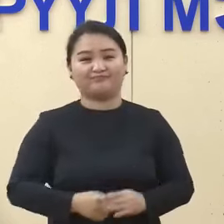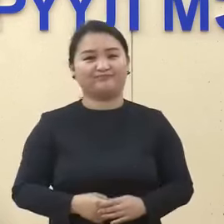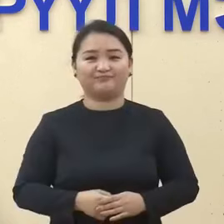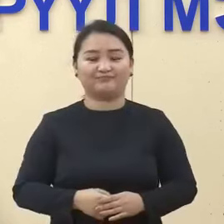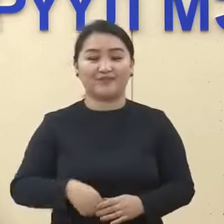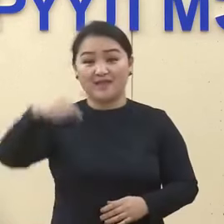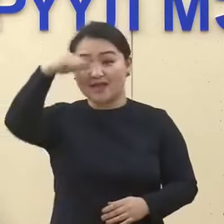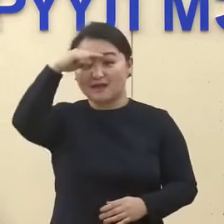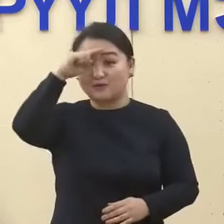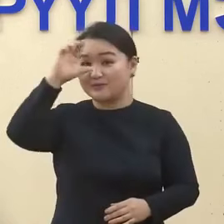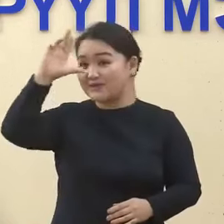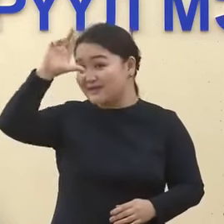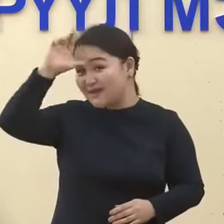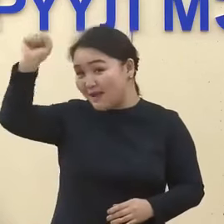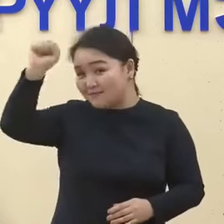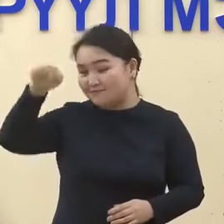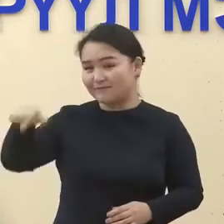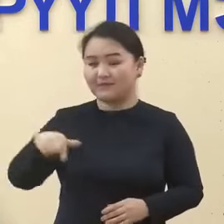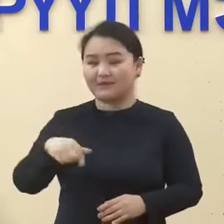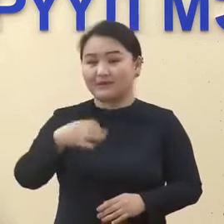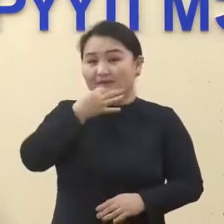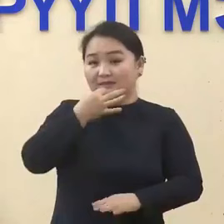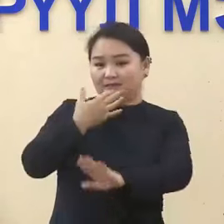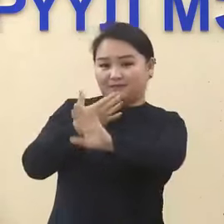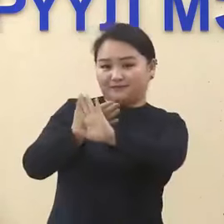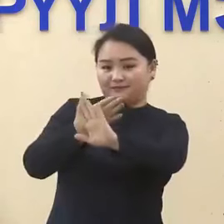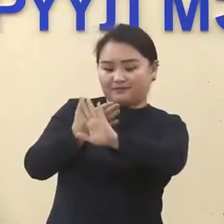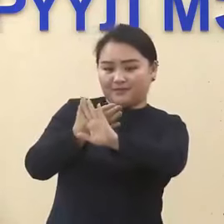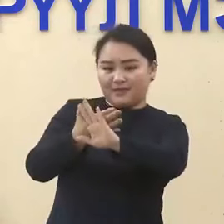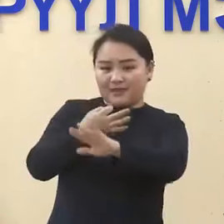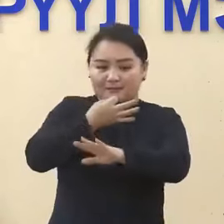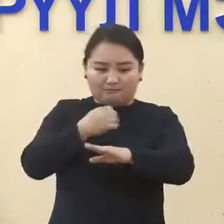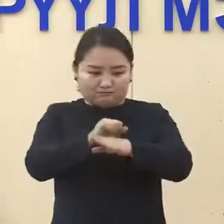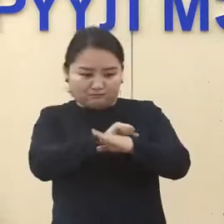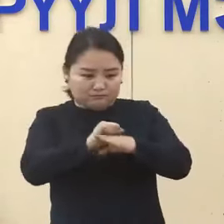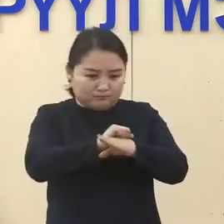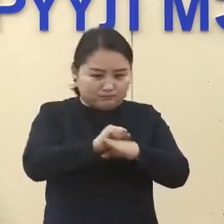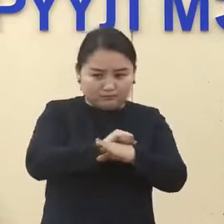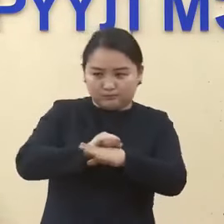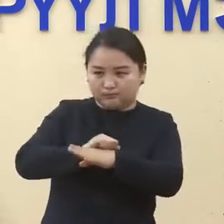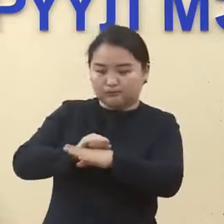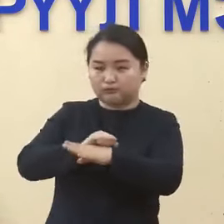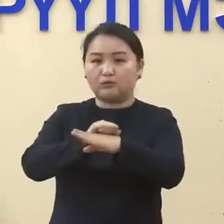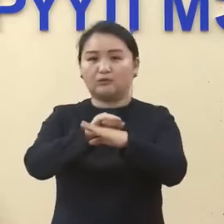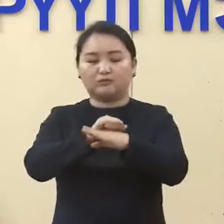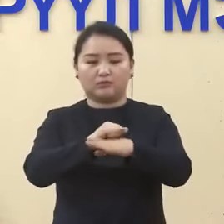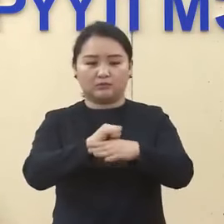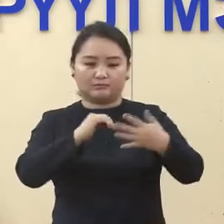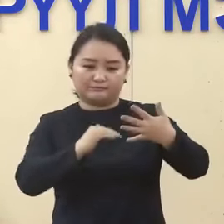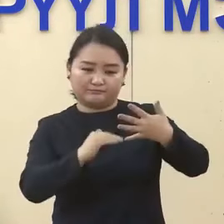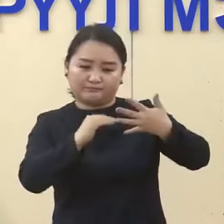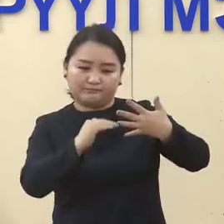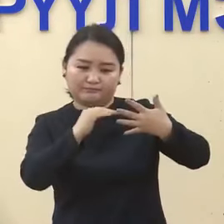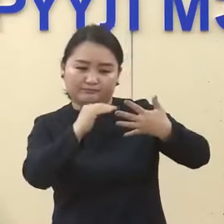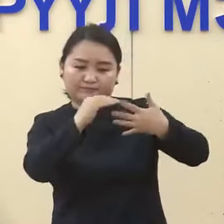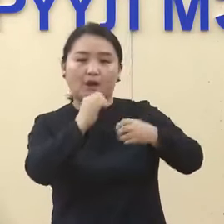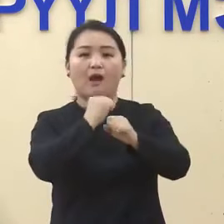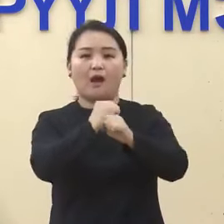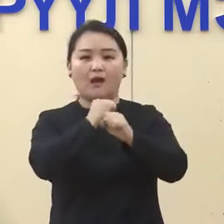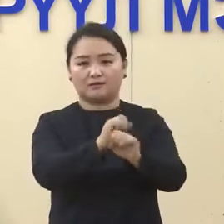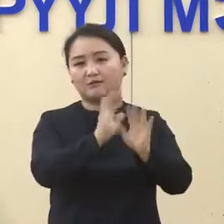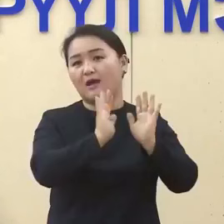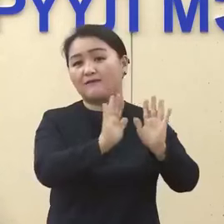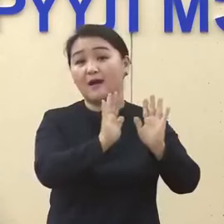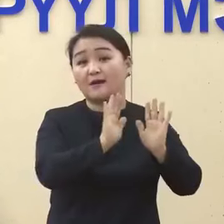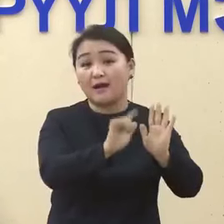ингээд эрүүл мэндийн яам урьдчилан сэргийлэх за өвчтний бэлэн байдлыг хангах ийм одоо арга хэмжээнүүдийг бол үе шаттай авч